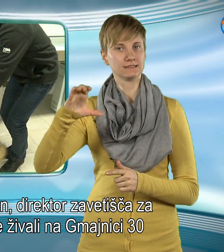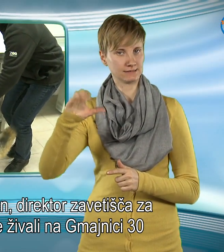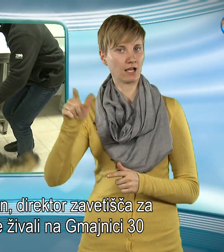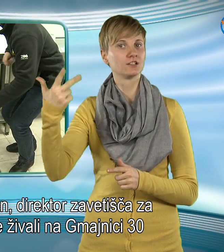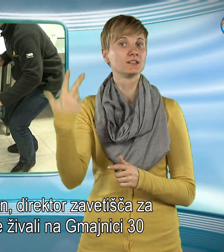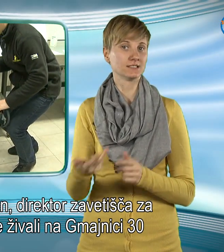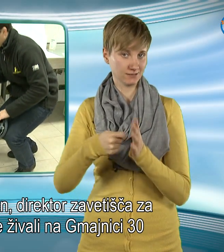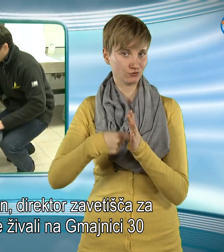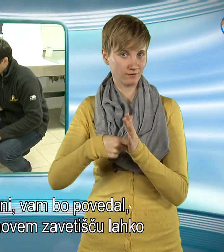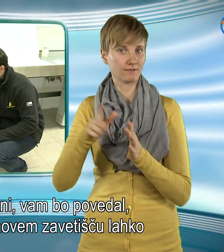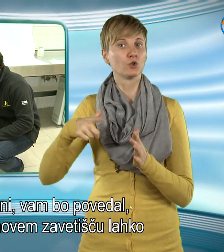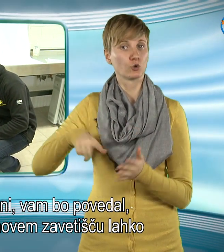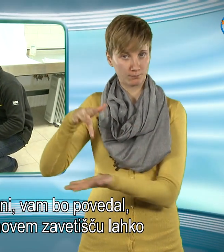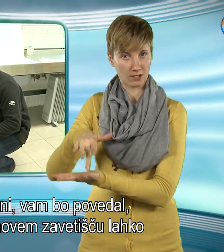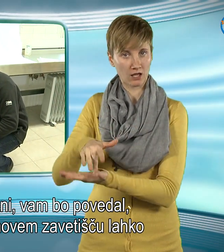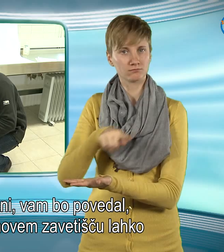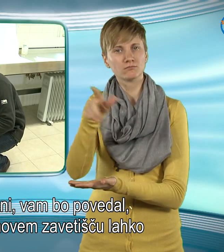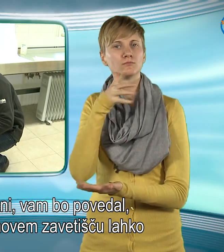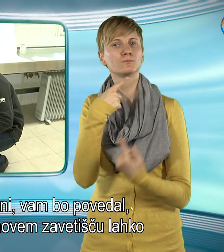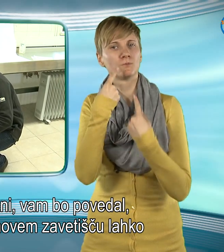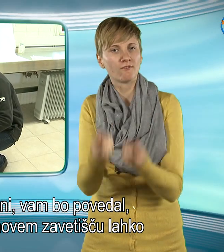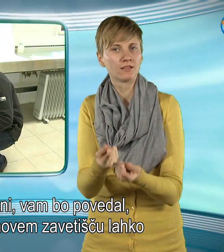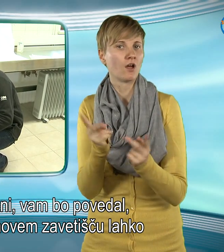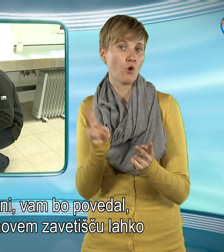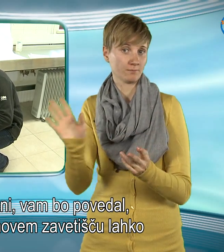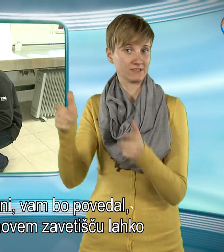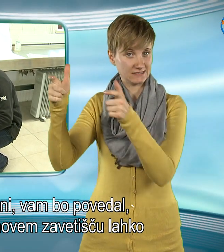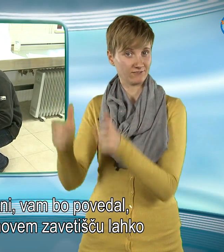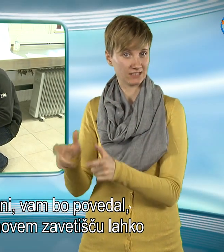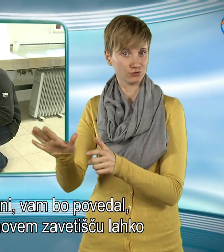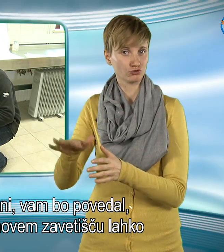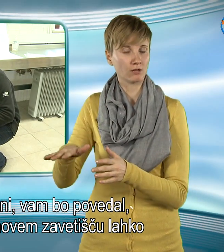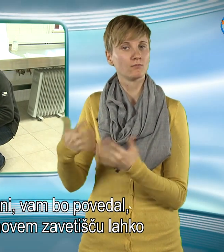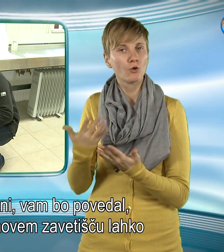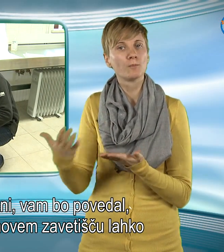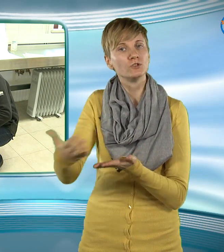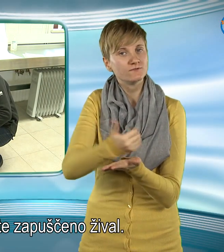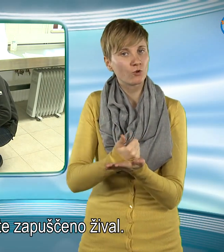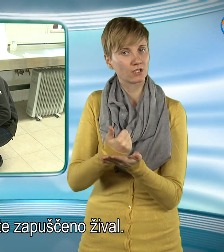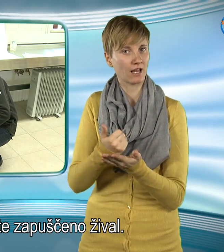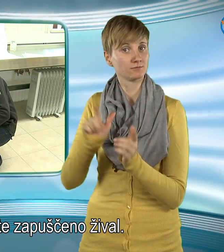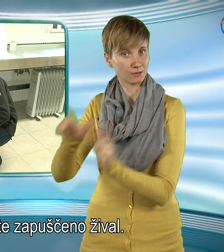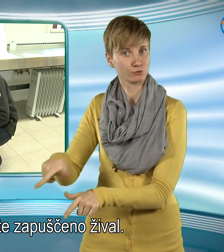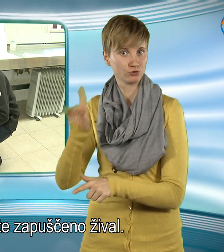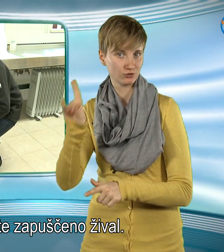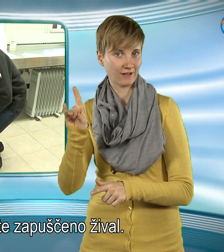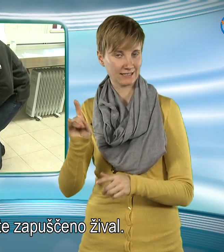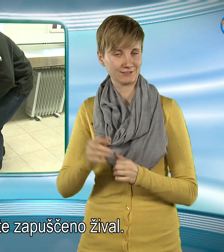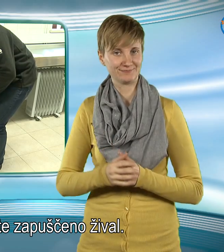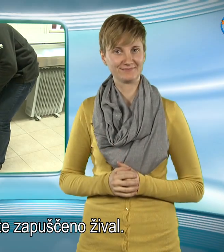v Ljubljani, vam bo povedal, kako v njihovem zavetišču lahko posvojite zapuščeno žival.